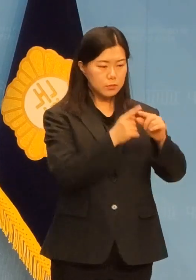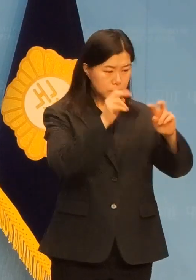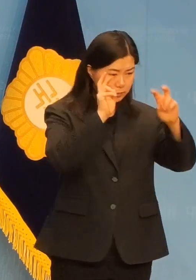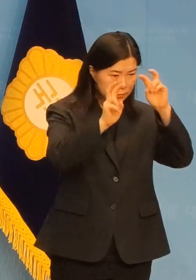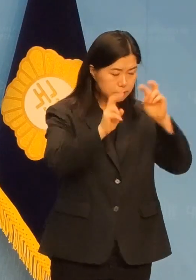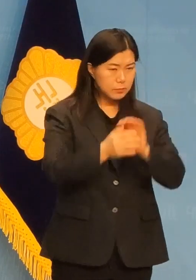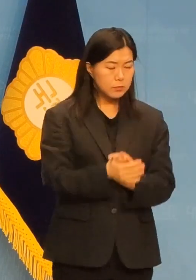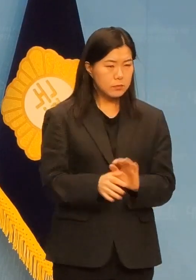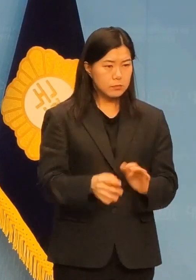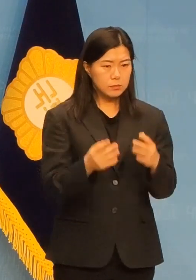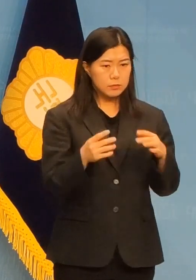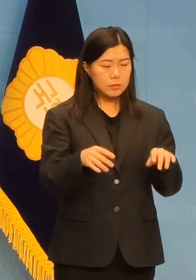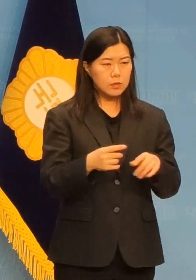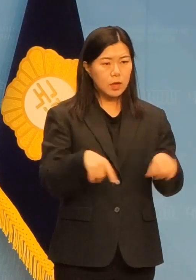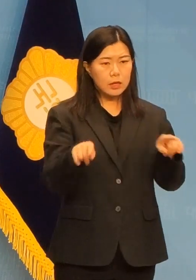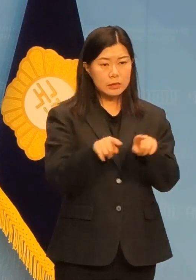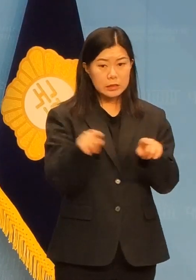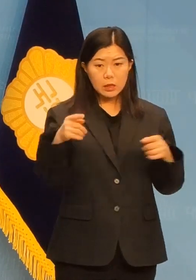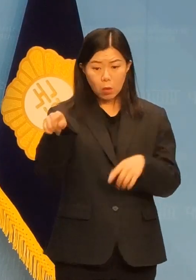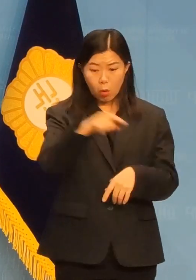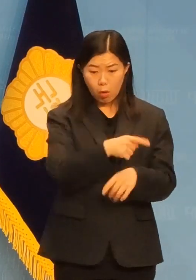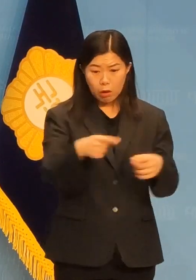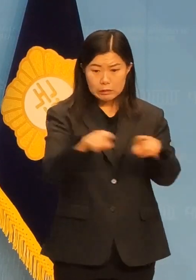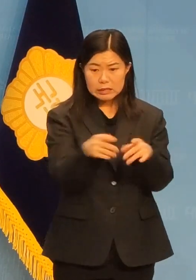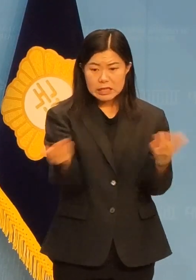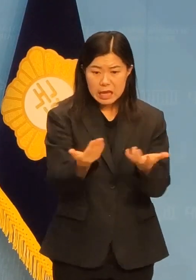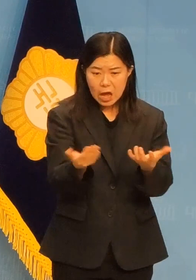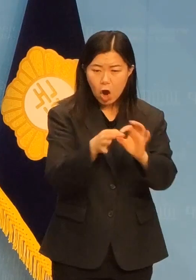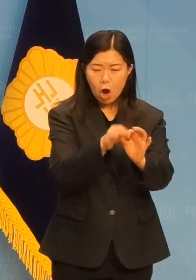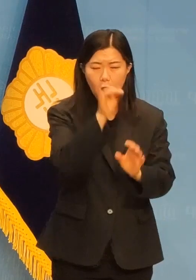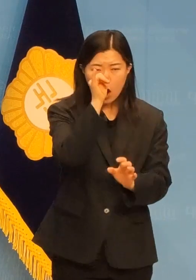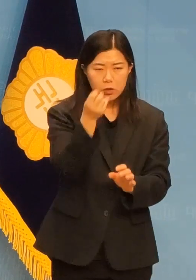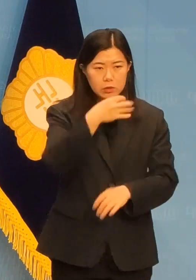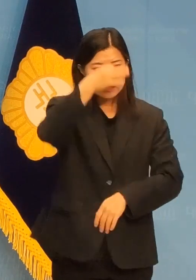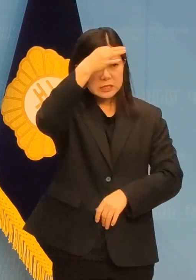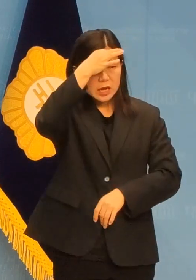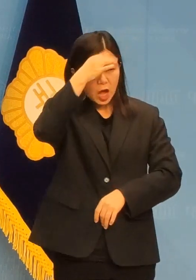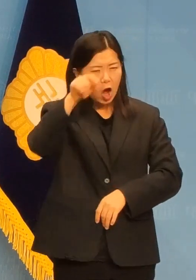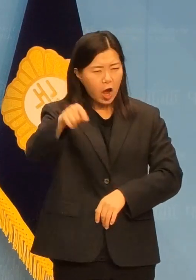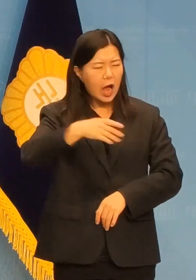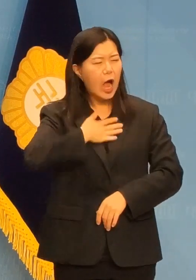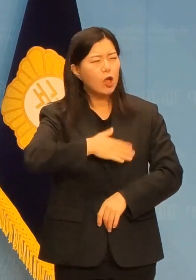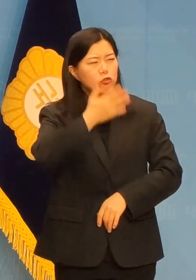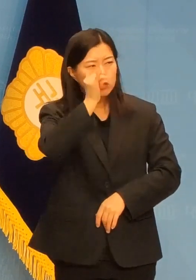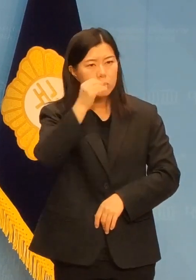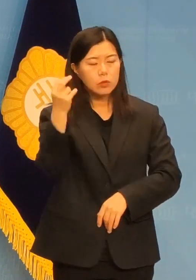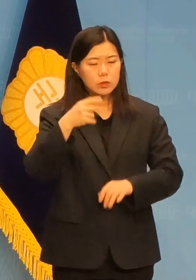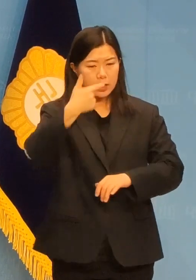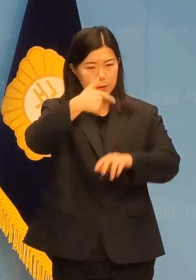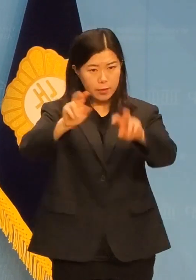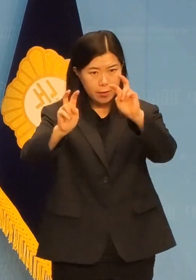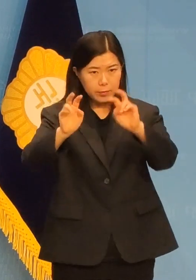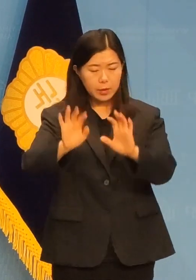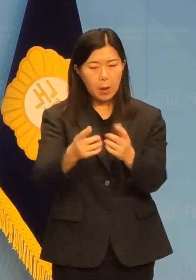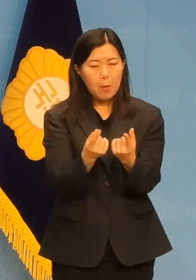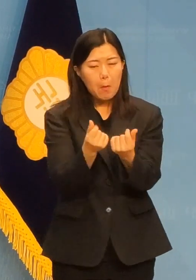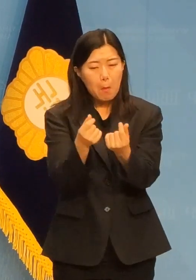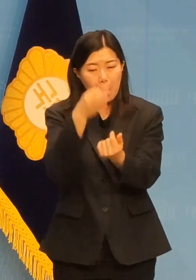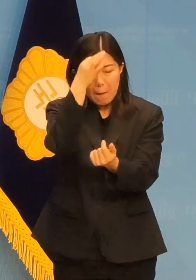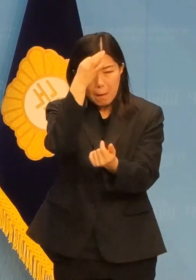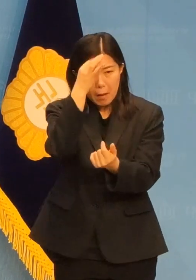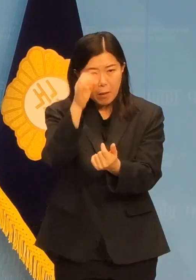중소기업이 함께 일한 관계가 있었고 그 과정에서 기술에 접근할 수 있었으며 대기업이 비슷한 기술로